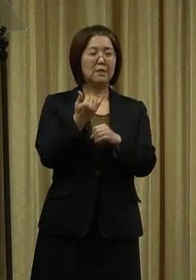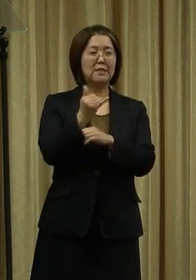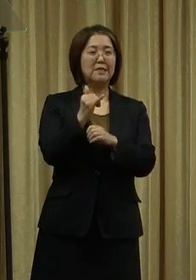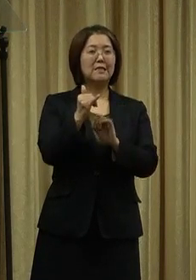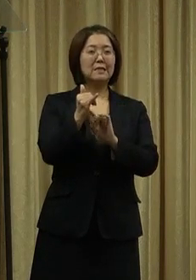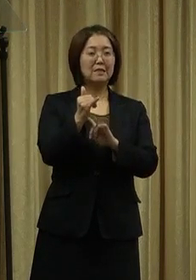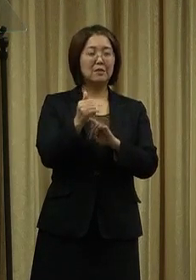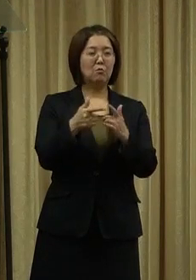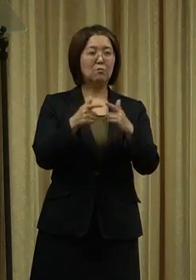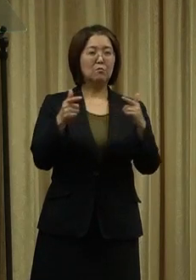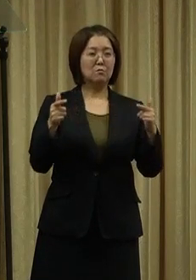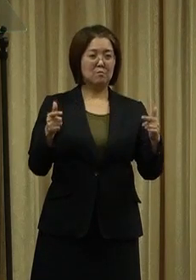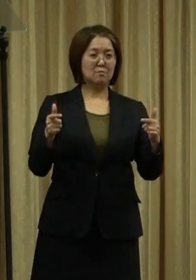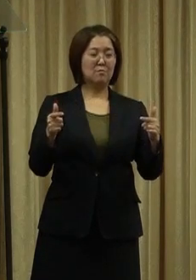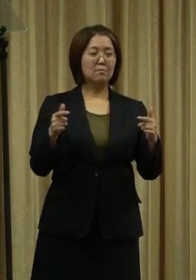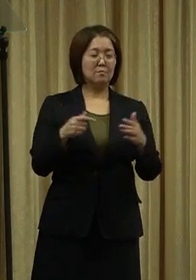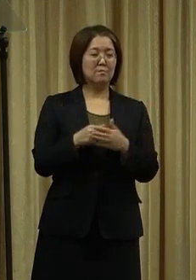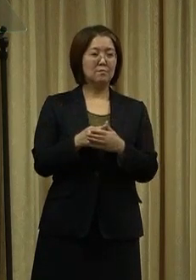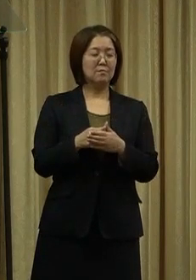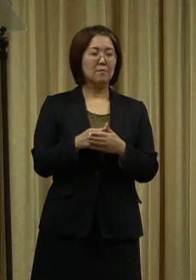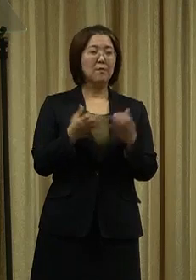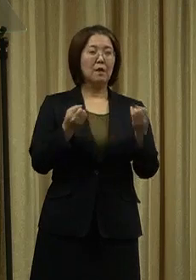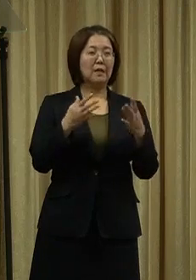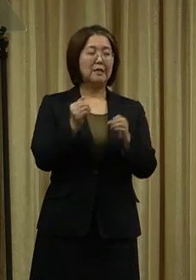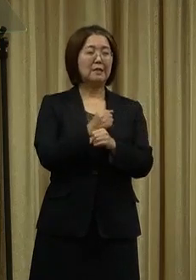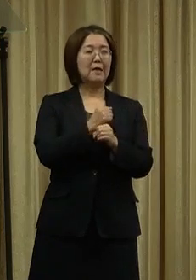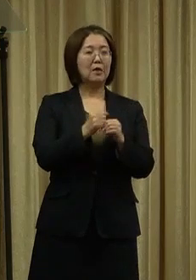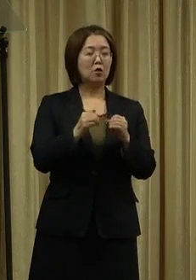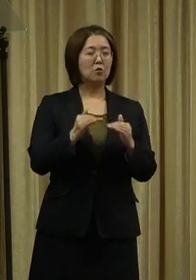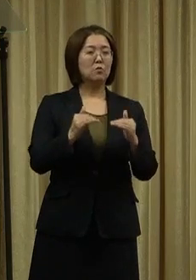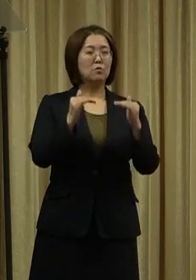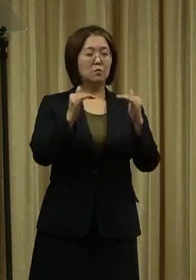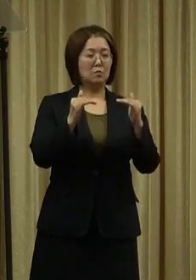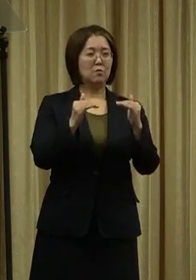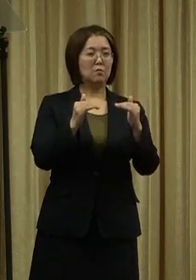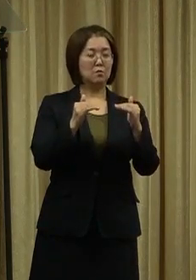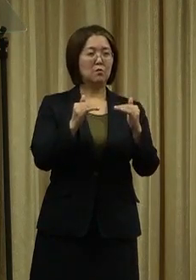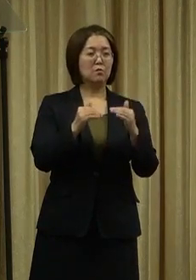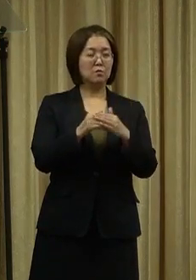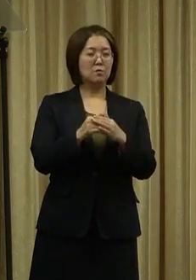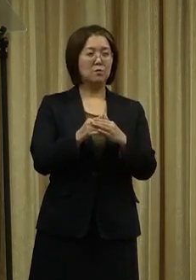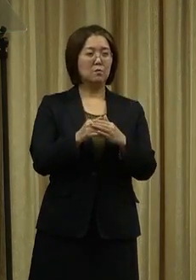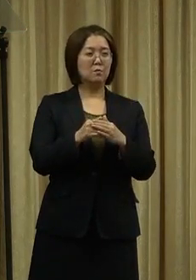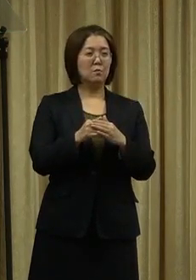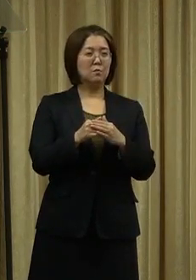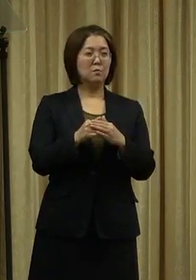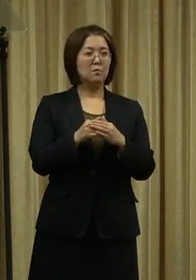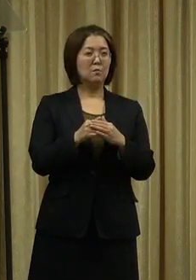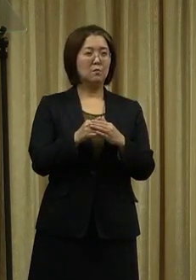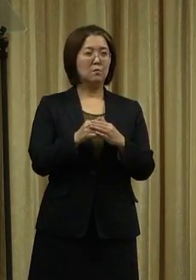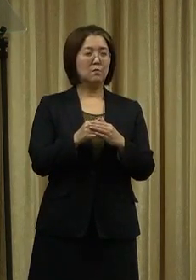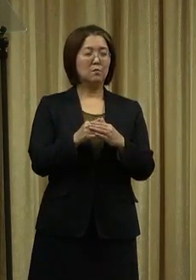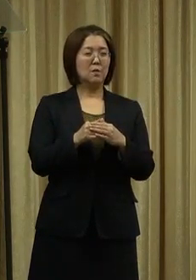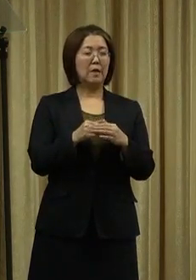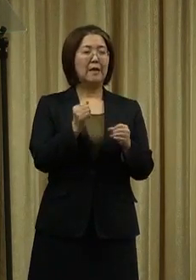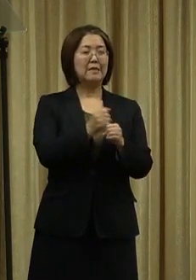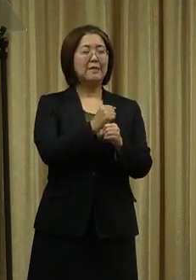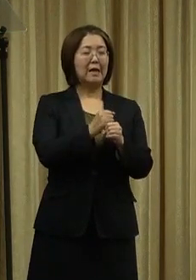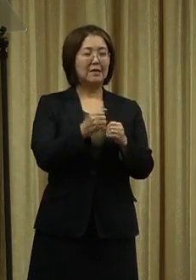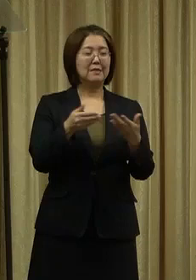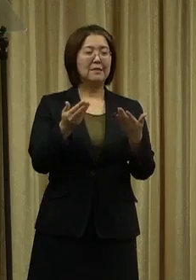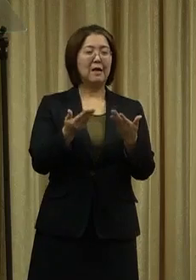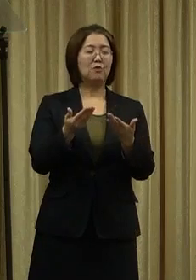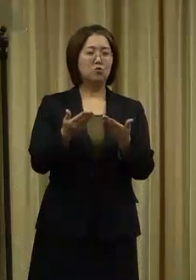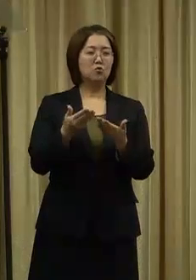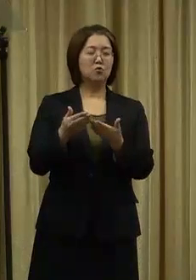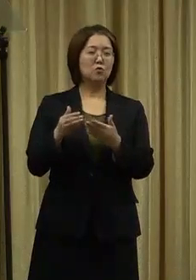を拡充します。次に新産業の創出、産業競争力の強化です。産学官連携による新